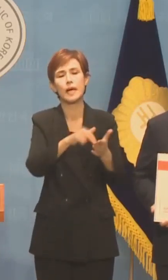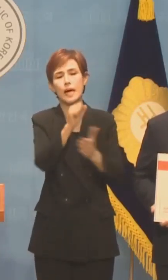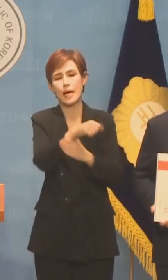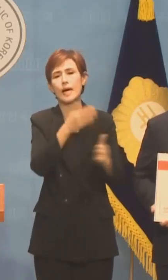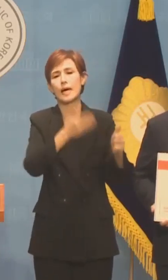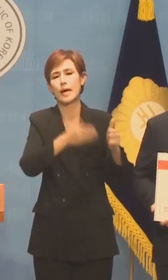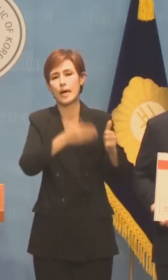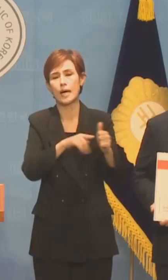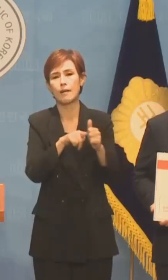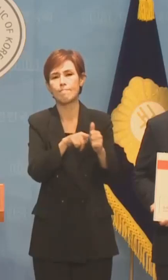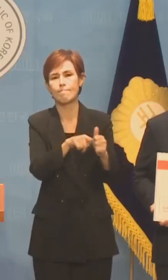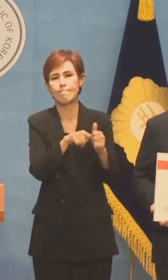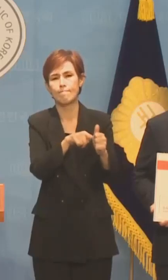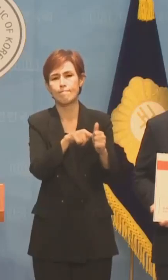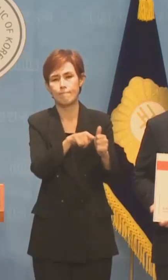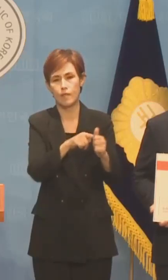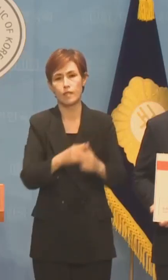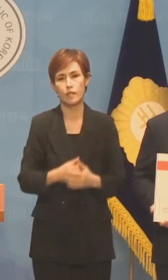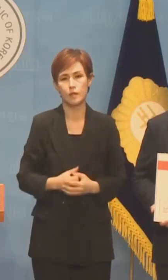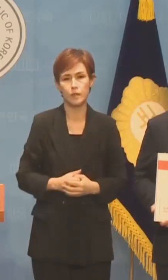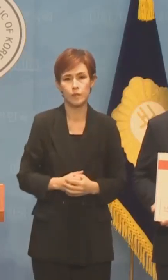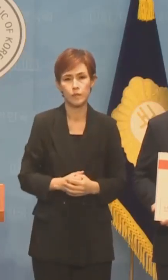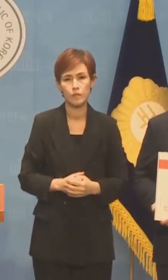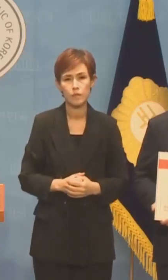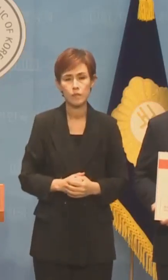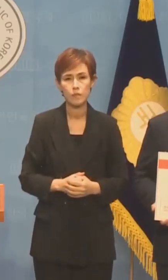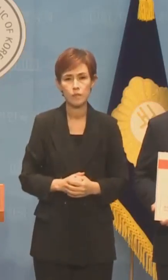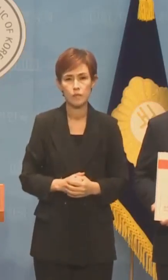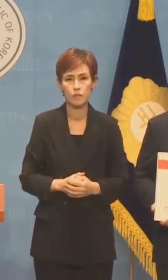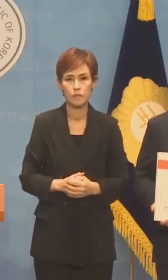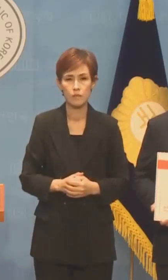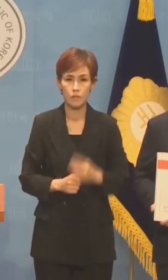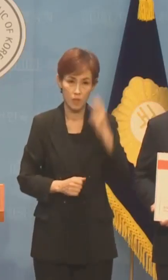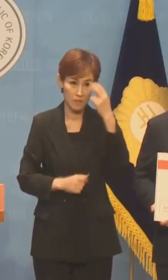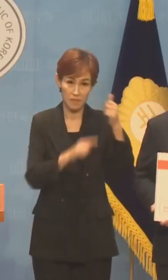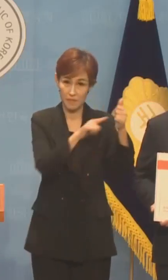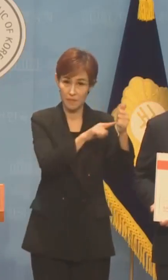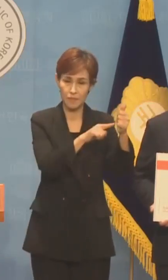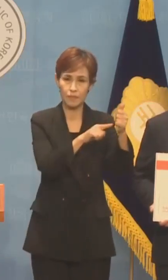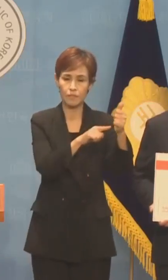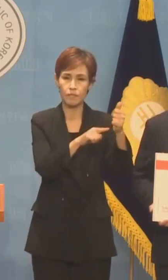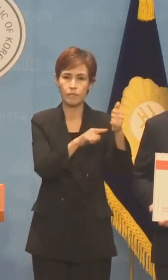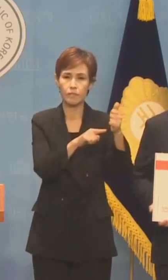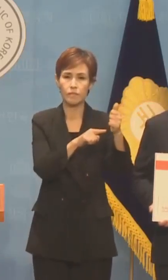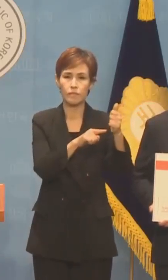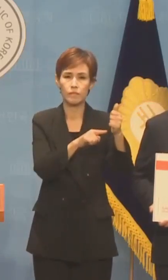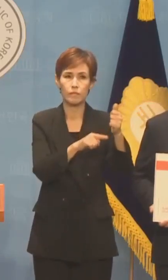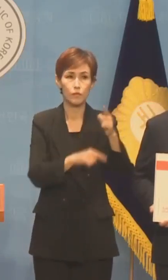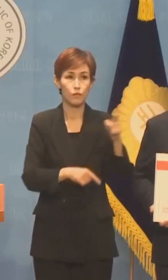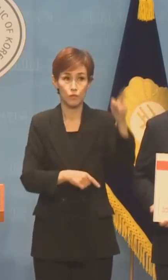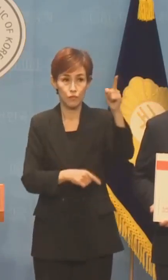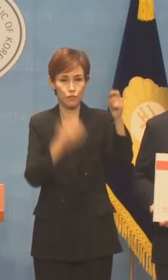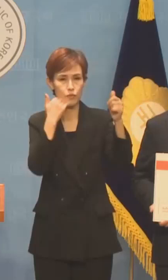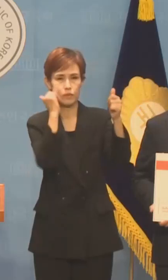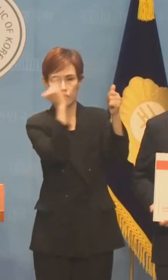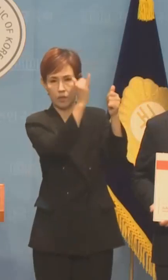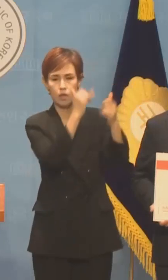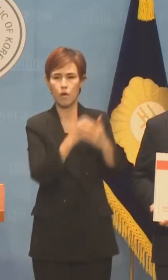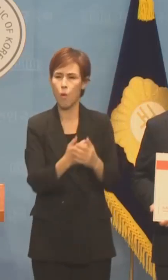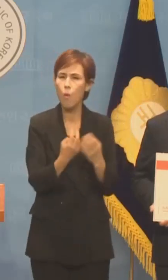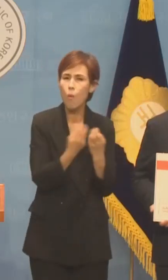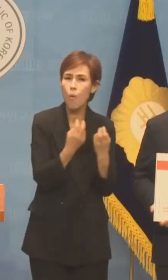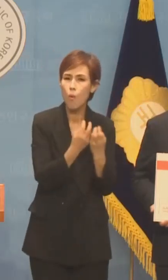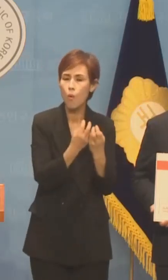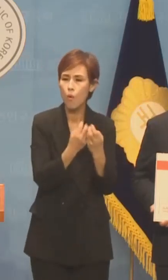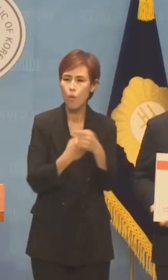계속해서 압박합니다. 이에 경비단장은 수방사 법무참모에게 전화를 해 어떻게